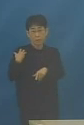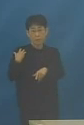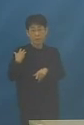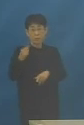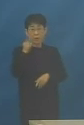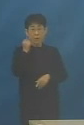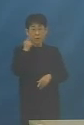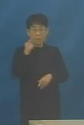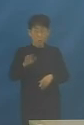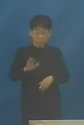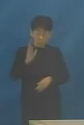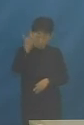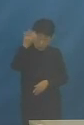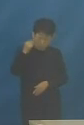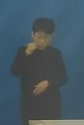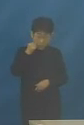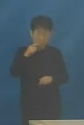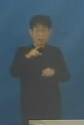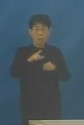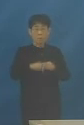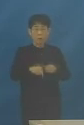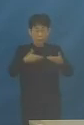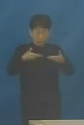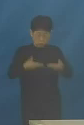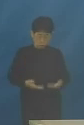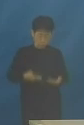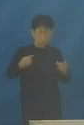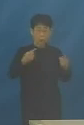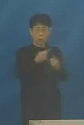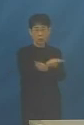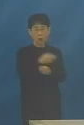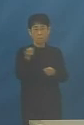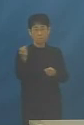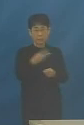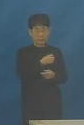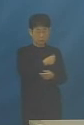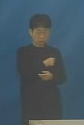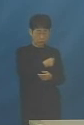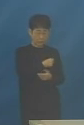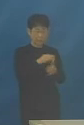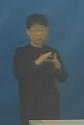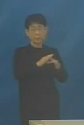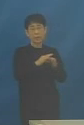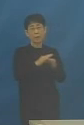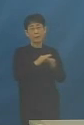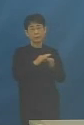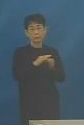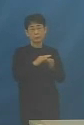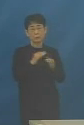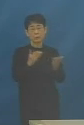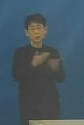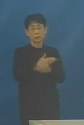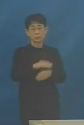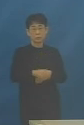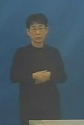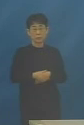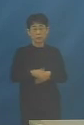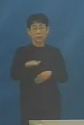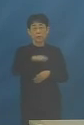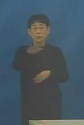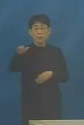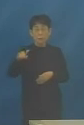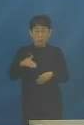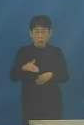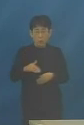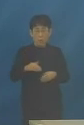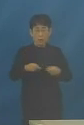命に関わるということになるわけでありますですからあのよく皆さんがその入院者の数だけ見ていればいい